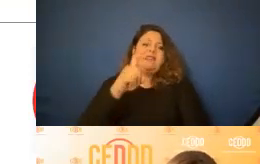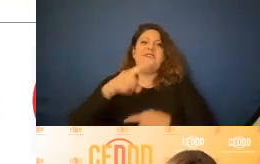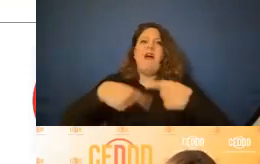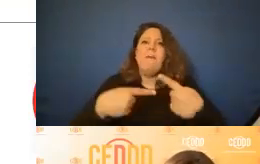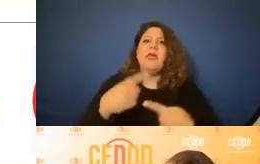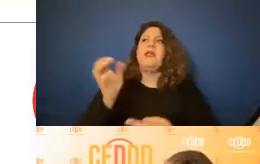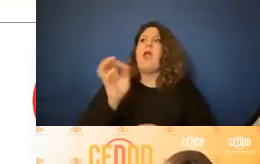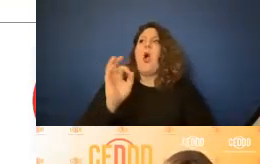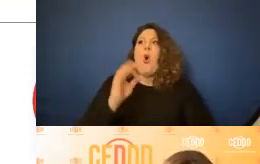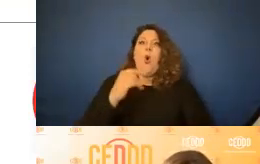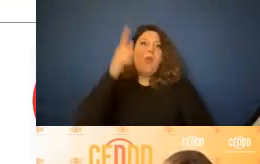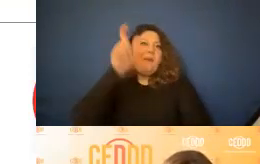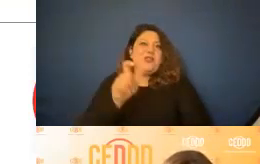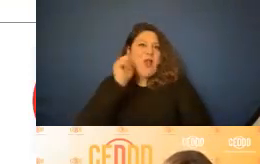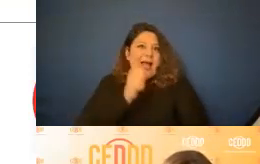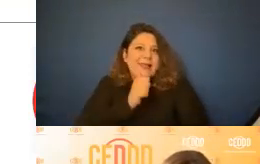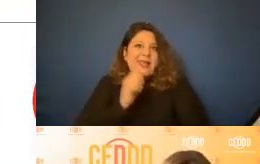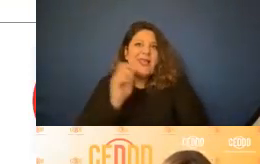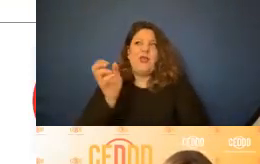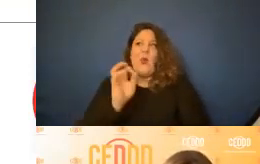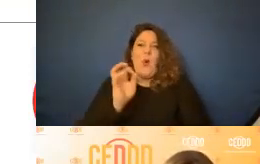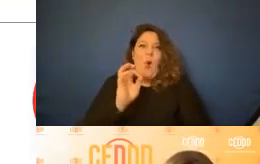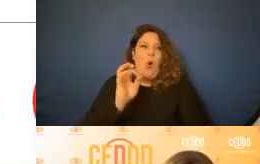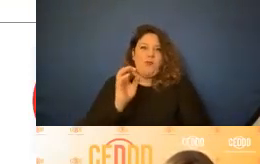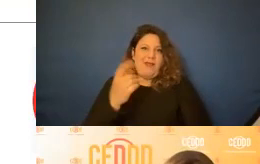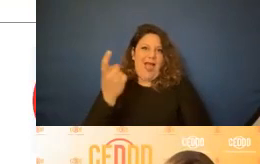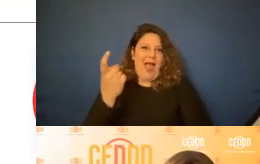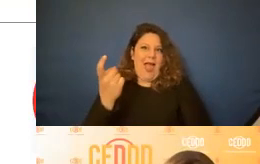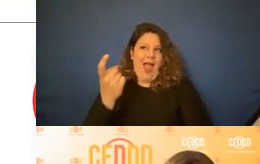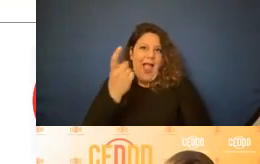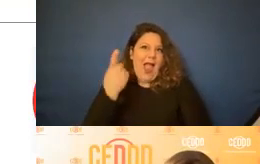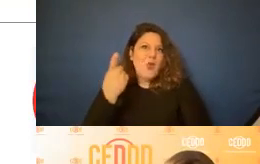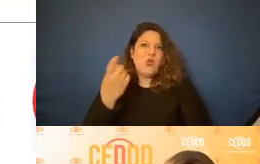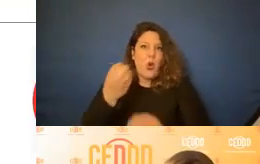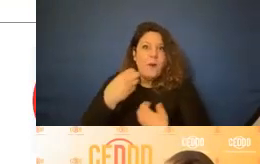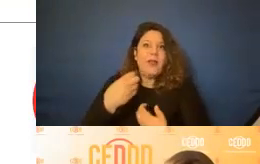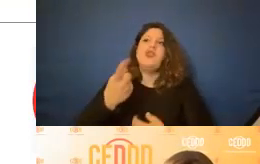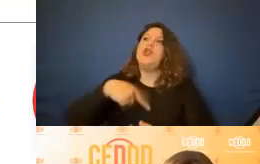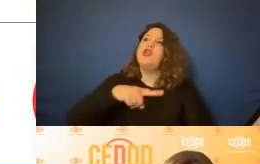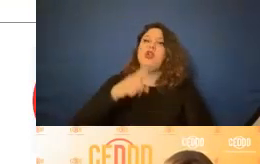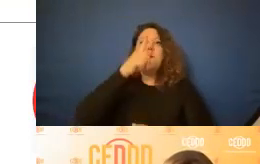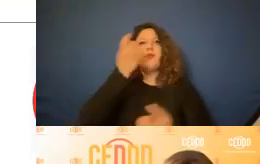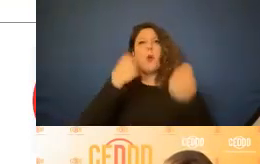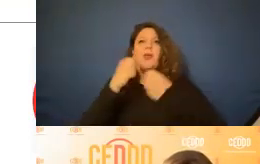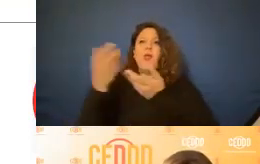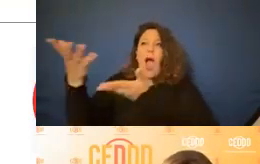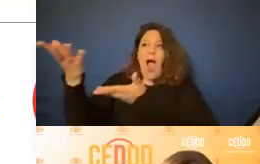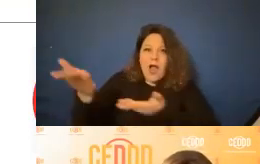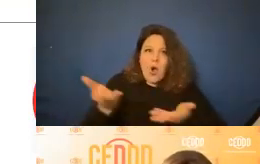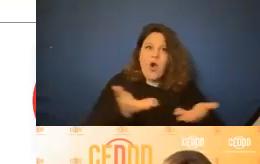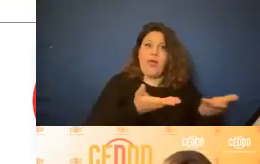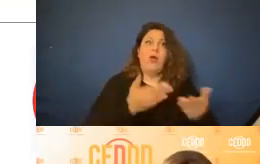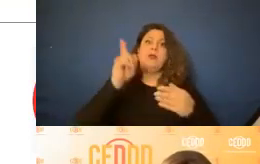comenta que puede ser que haya acoso, pues tendremos que tener desde el aula una actitud acogedora, intervenir de forma